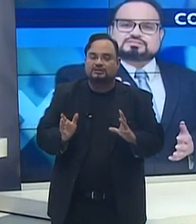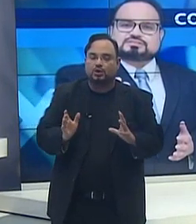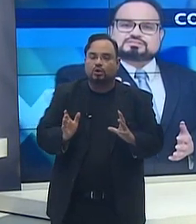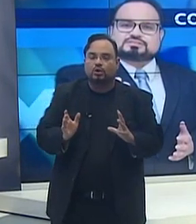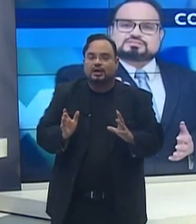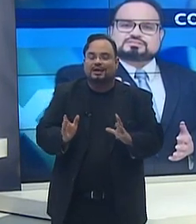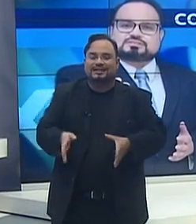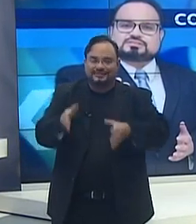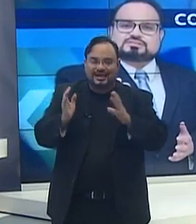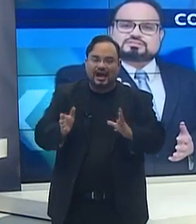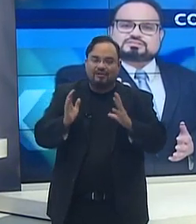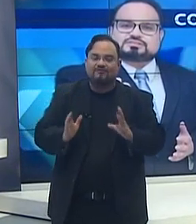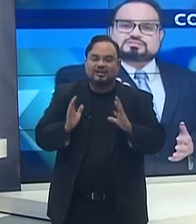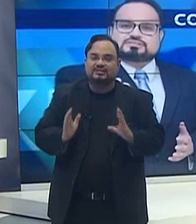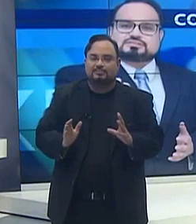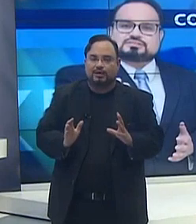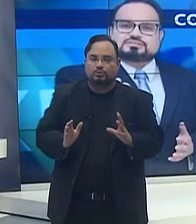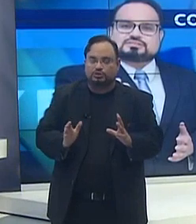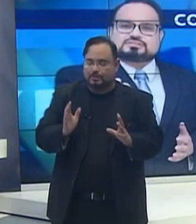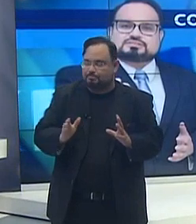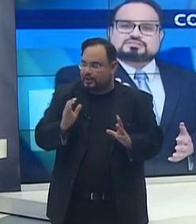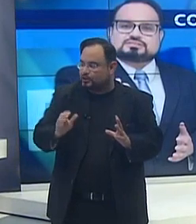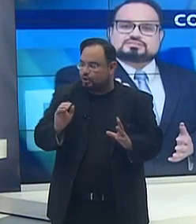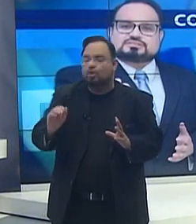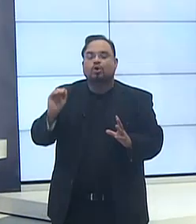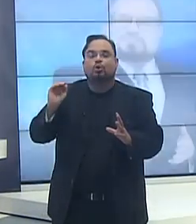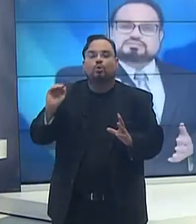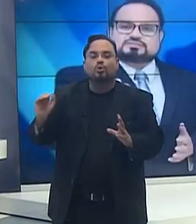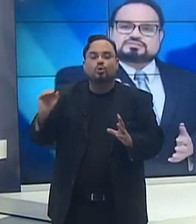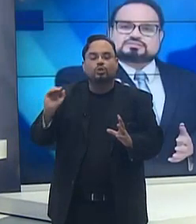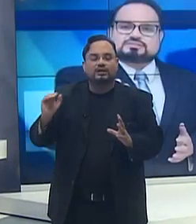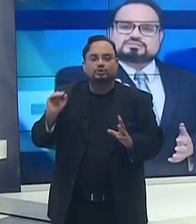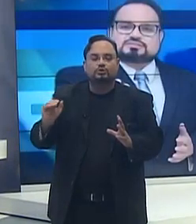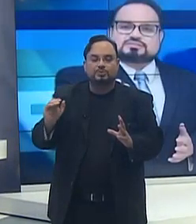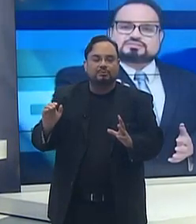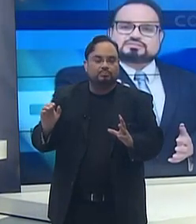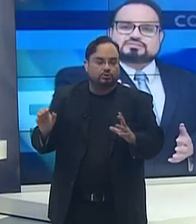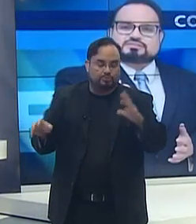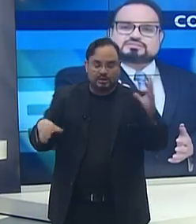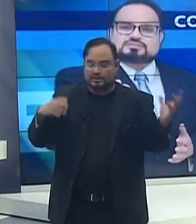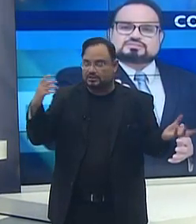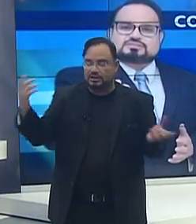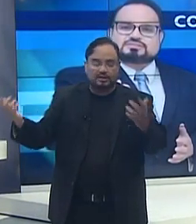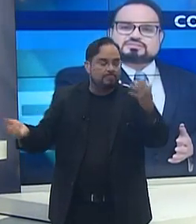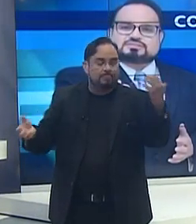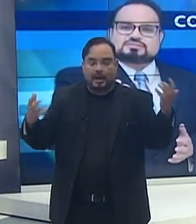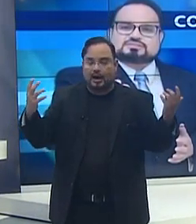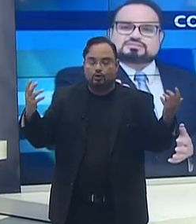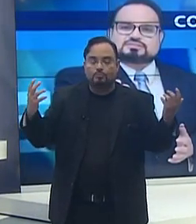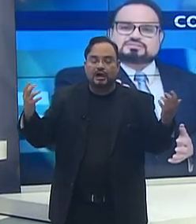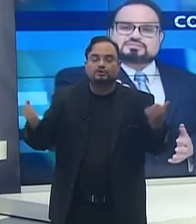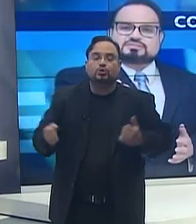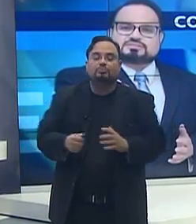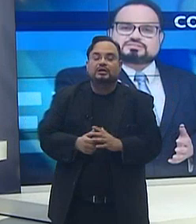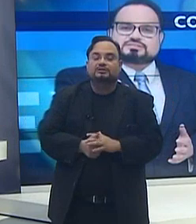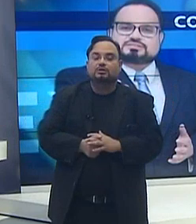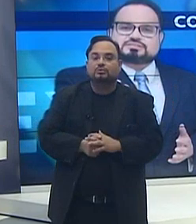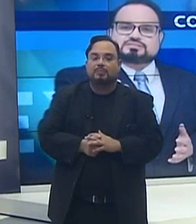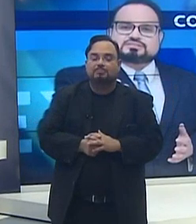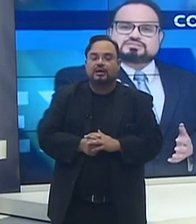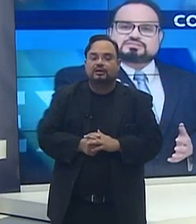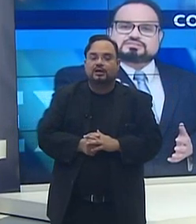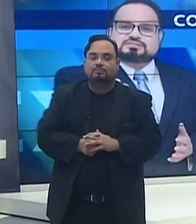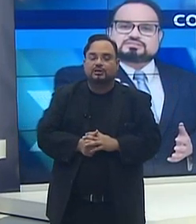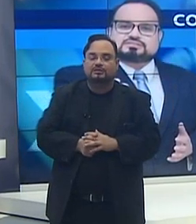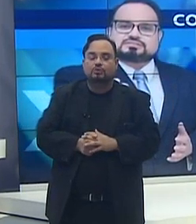una lesión que es gravísima. Usted perdió uno de sus miembros, puede ser un brazo, puede ser